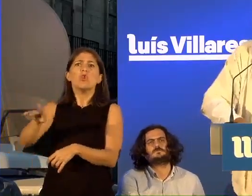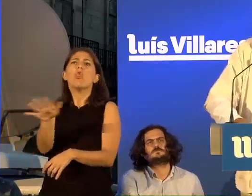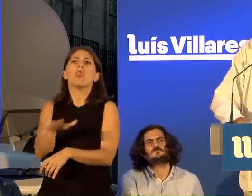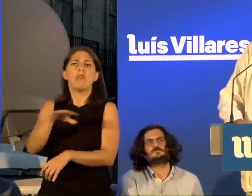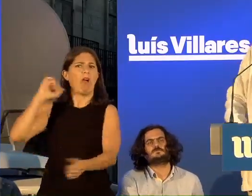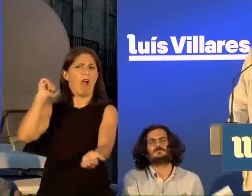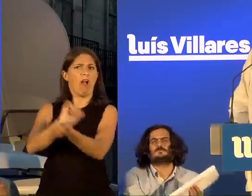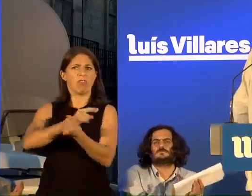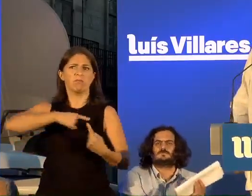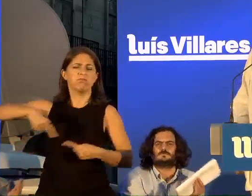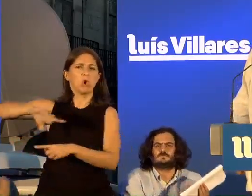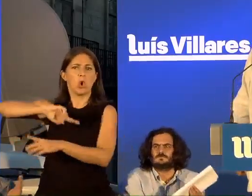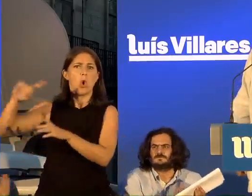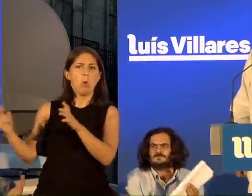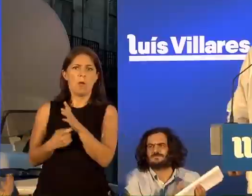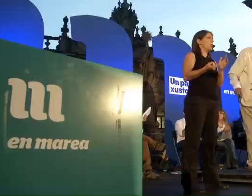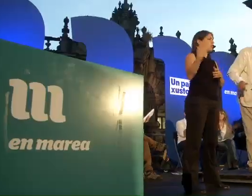no trullo como corresponde.